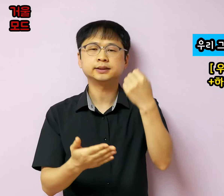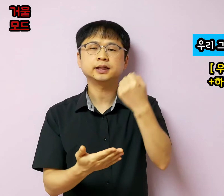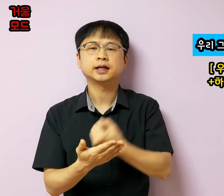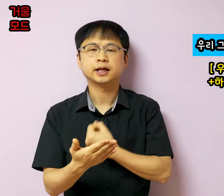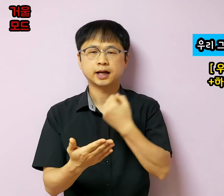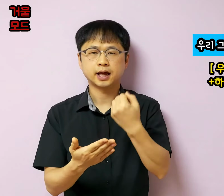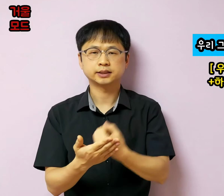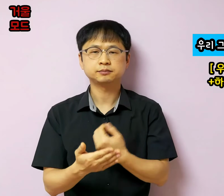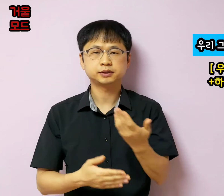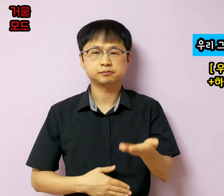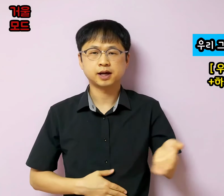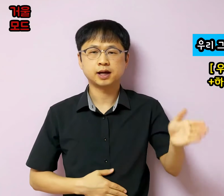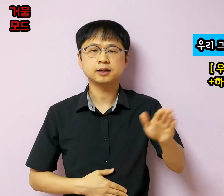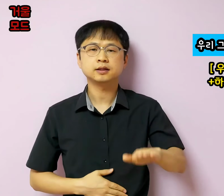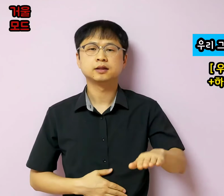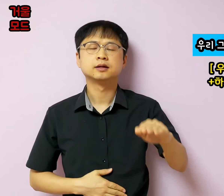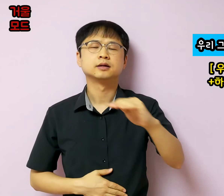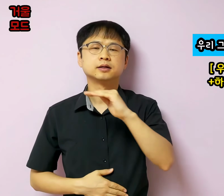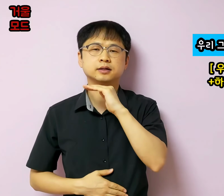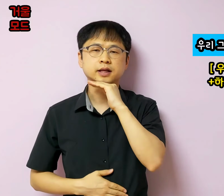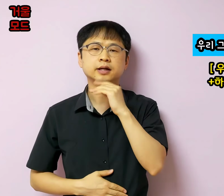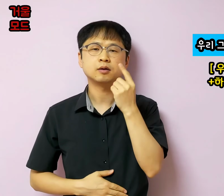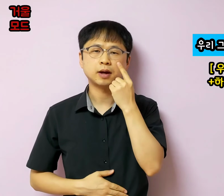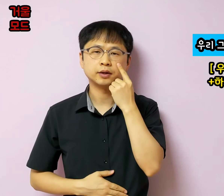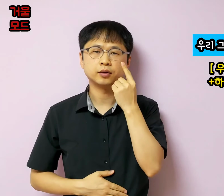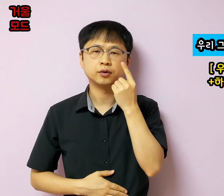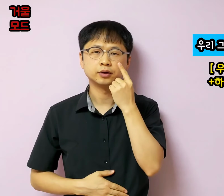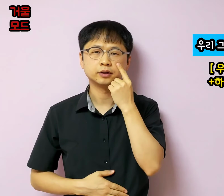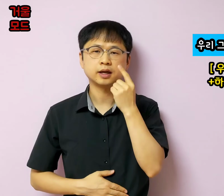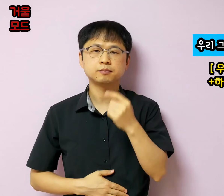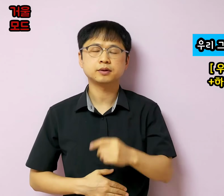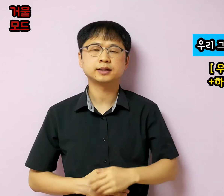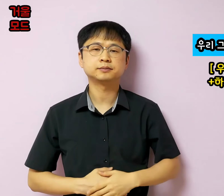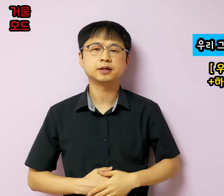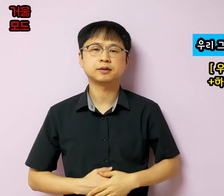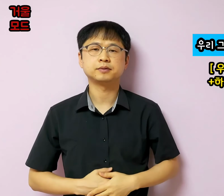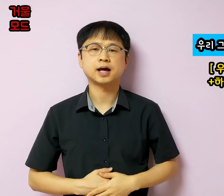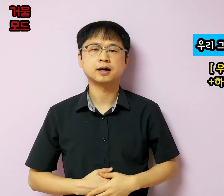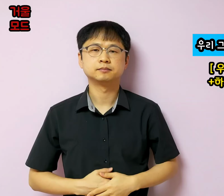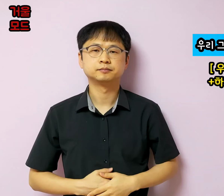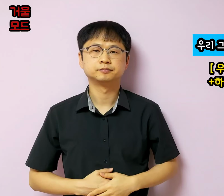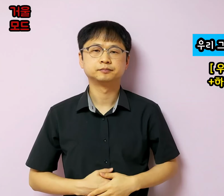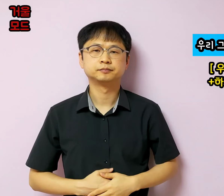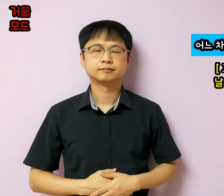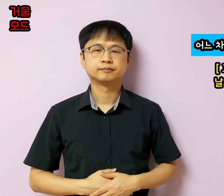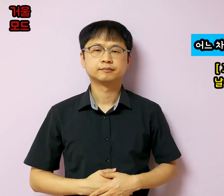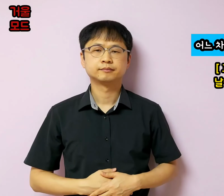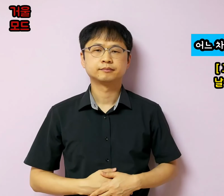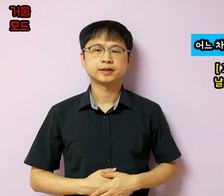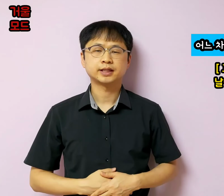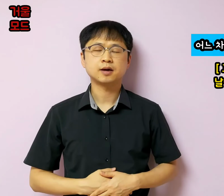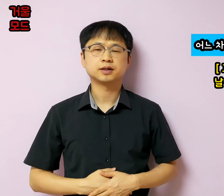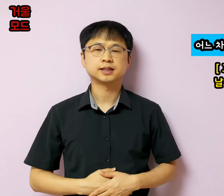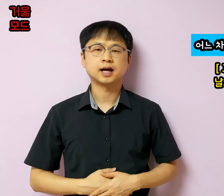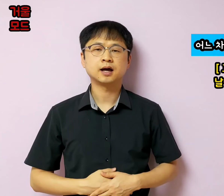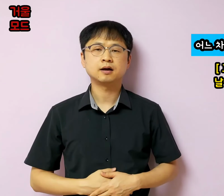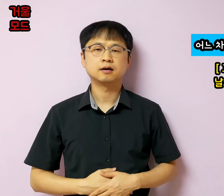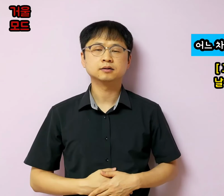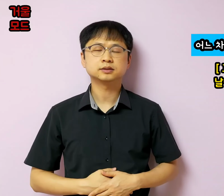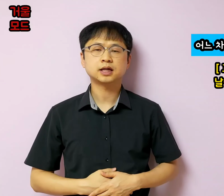그때까지 아쉽지만 기다려봐요 이렇게 표현하시면 됩니다. 네, 다음 가사. 어느